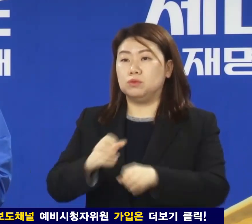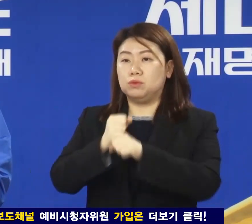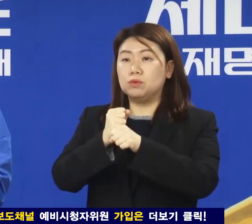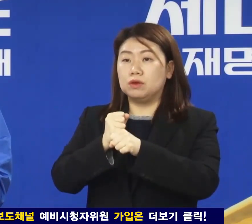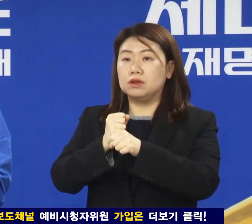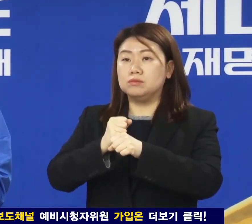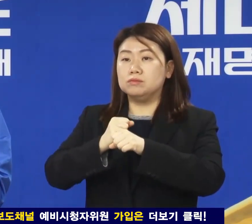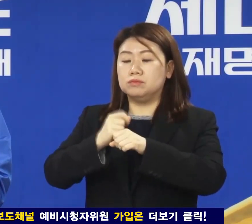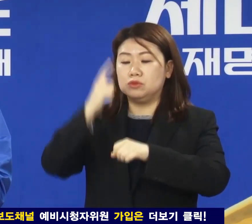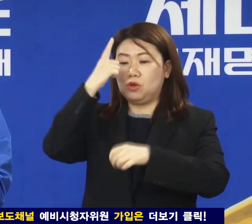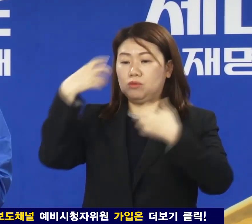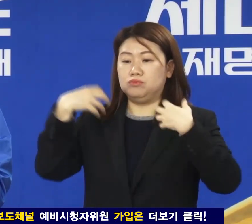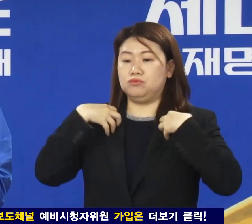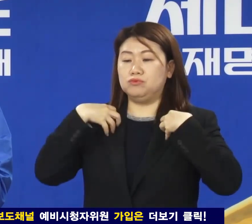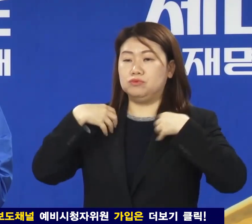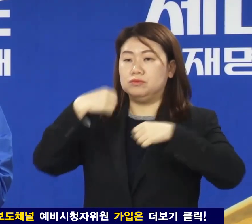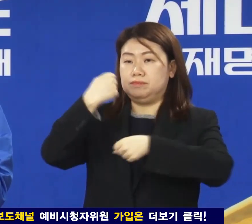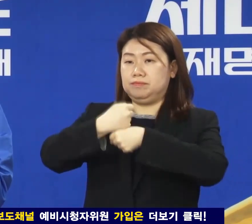구성 운영하겠습니다.